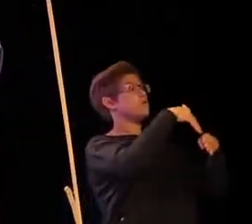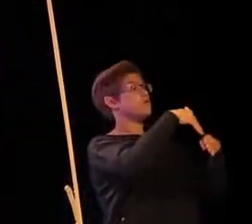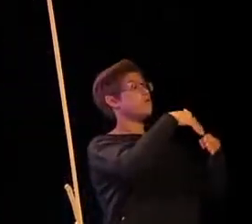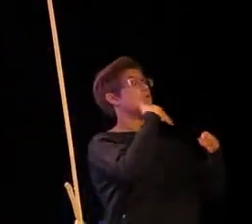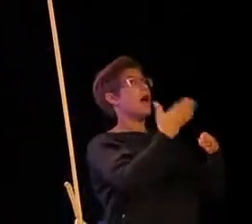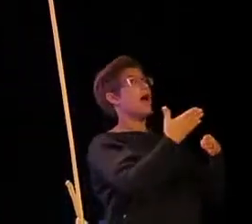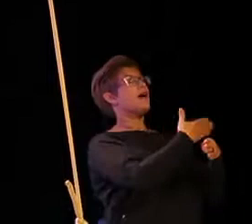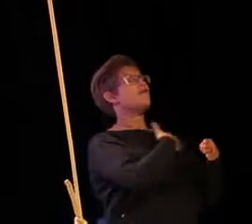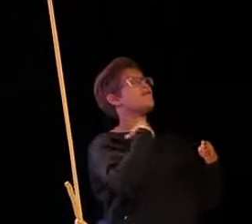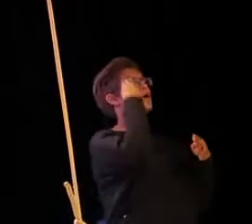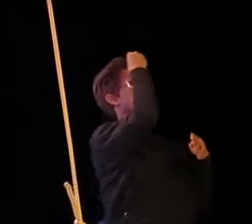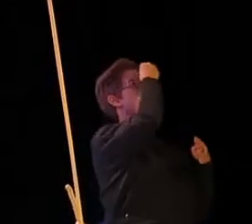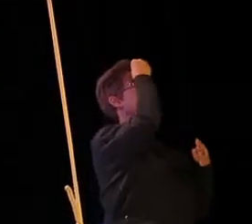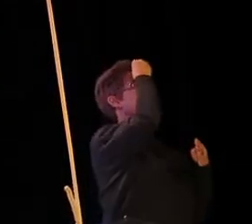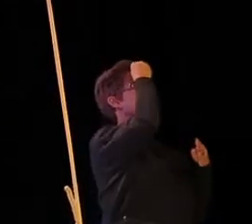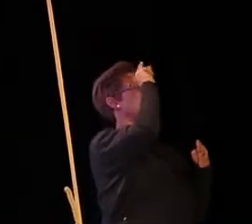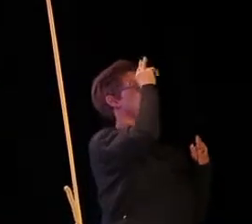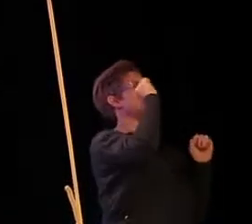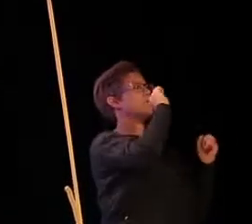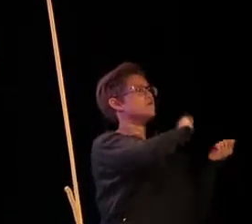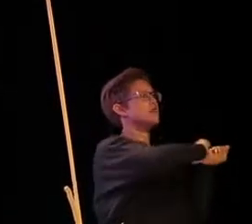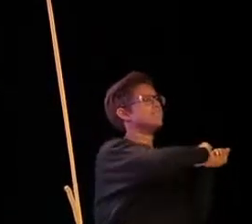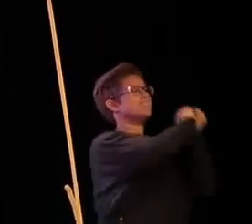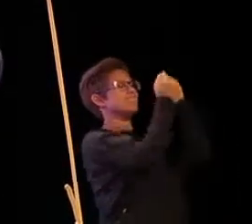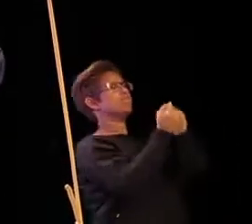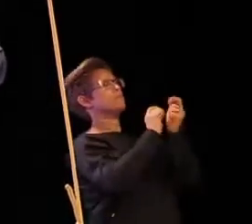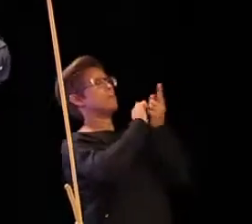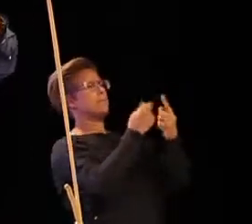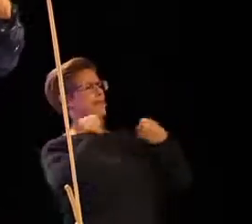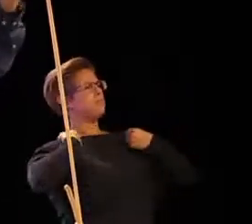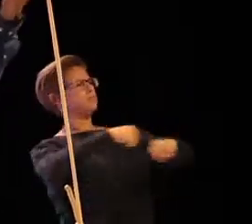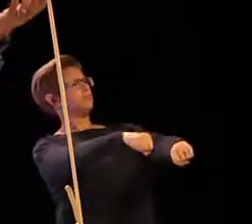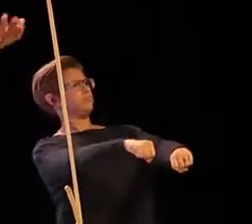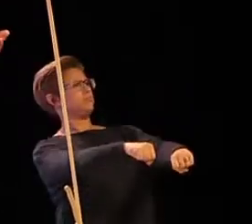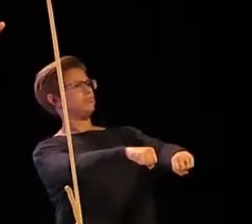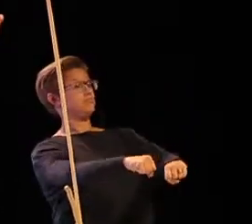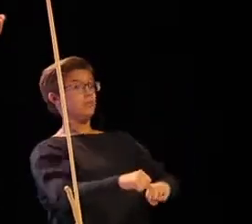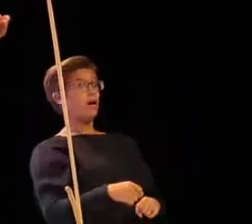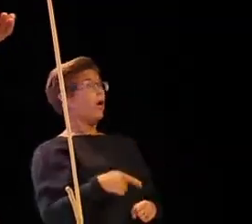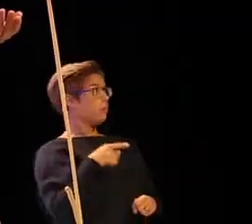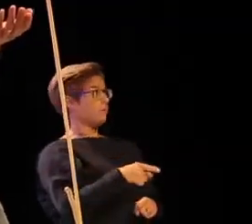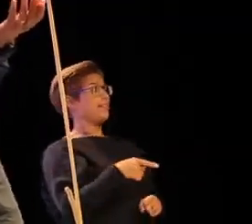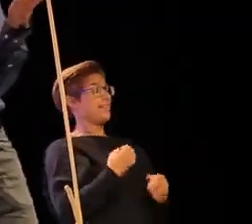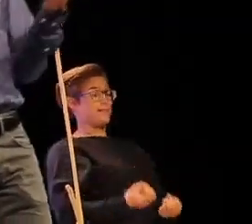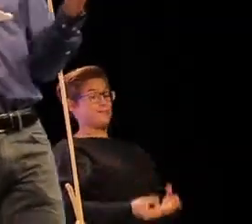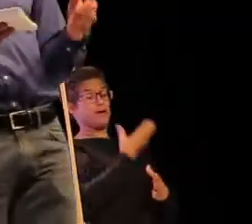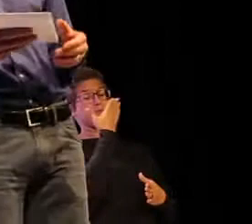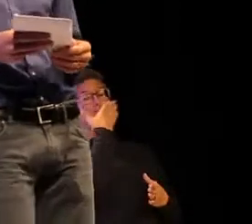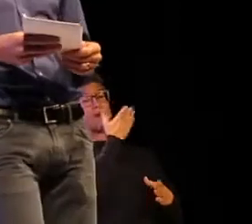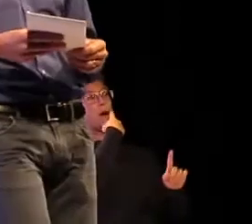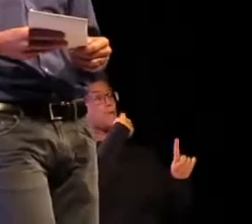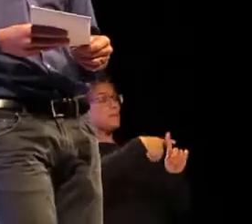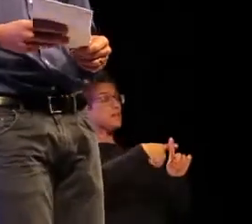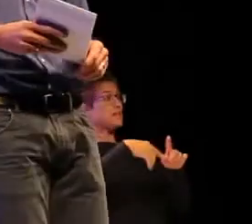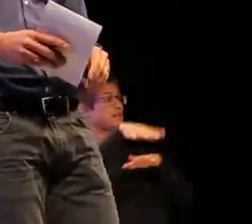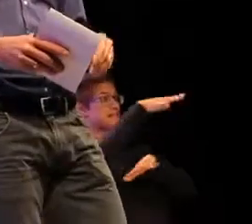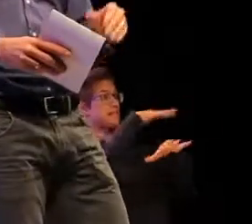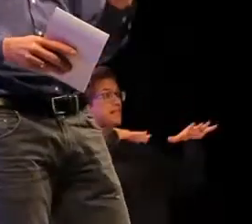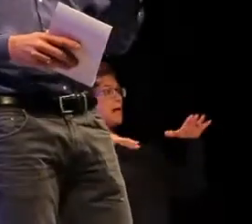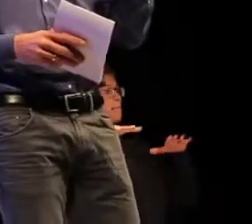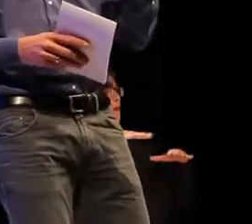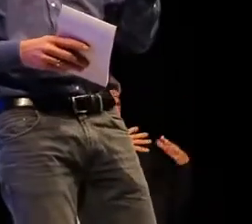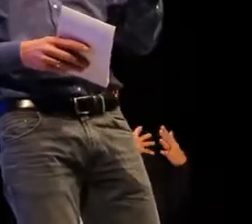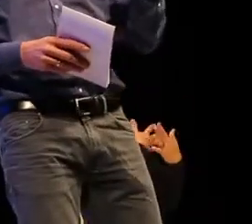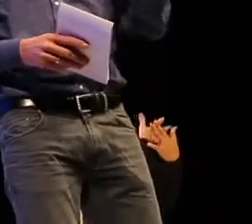till verklig action. Och det skapar en sån positiv stämning att många länder till och med valde under